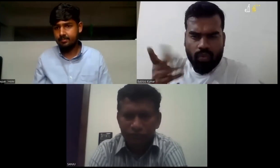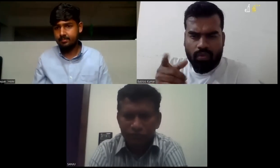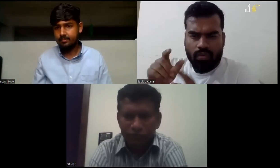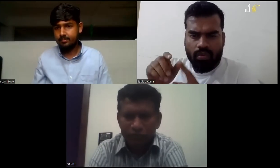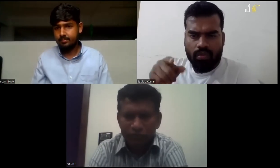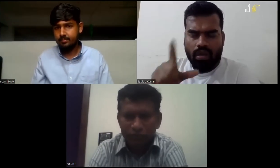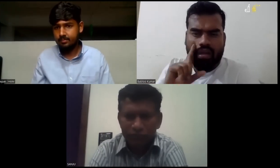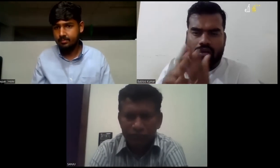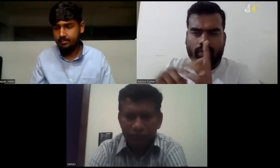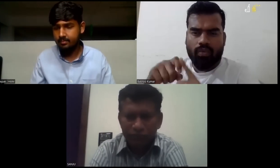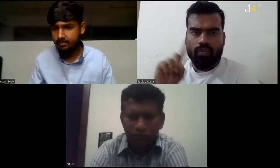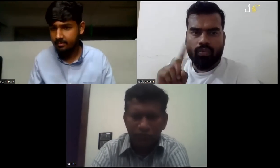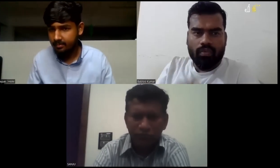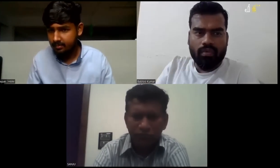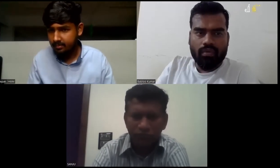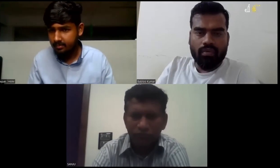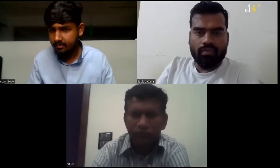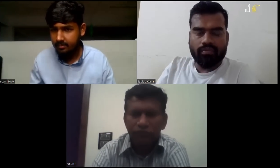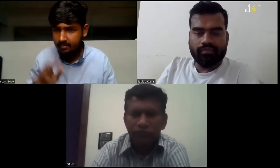అడిగారు సార్ సార్ తెలిసిందా